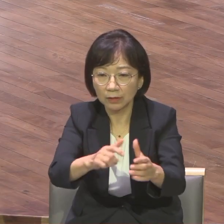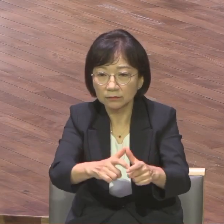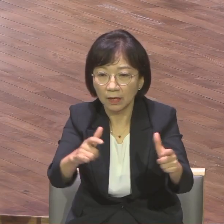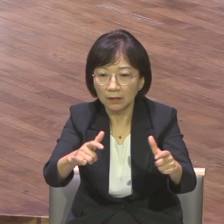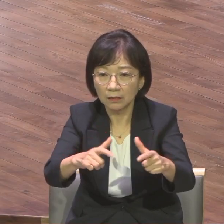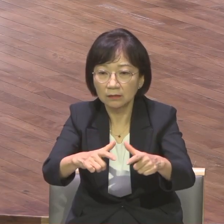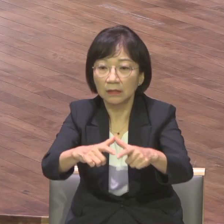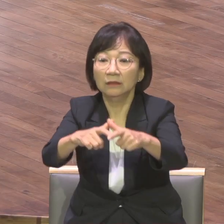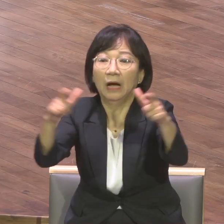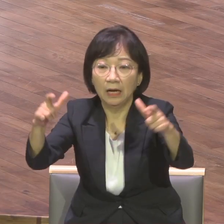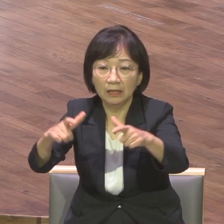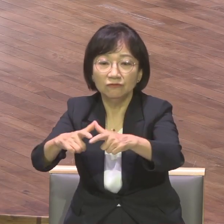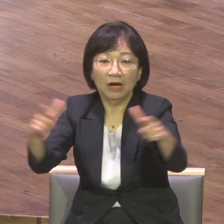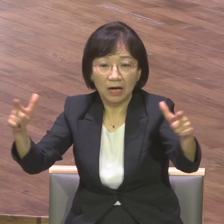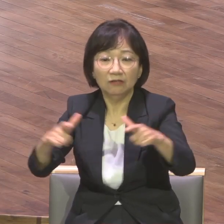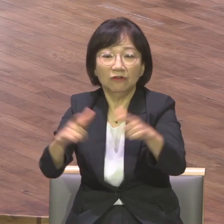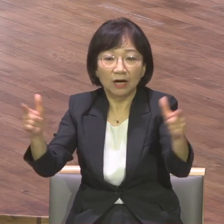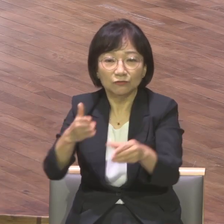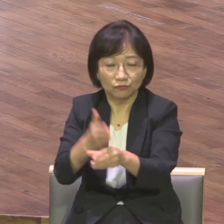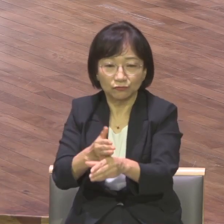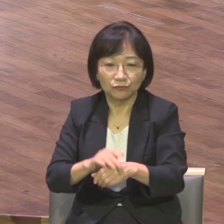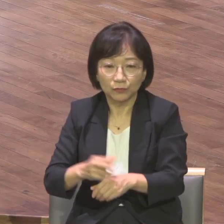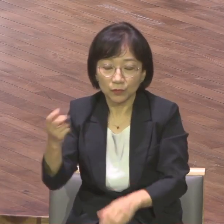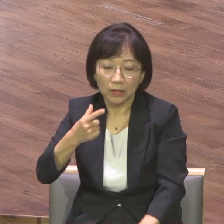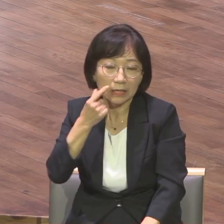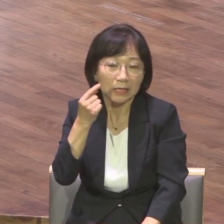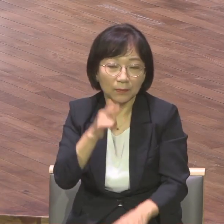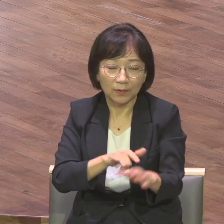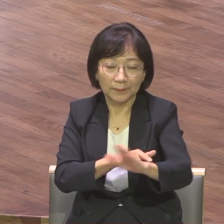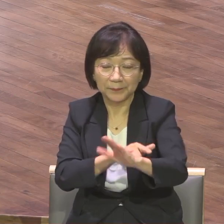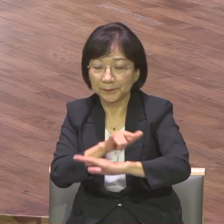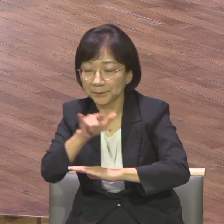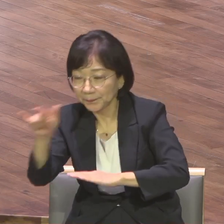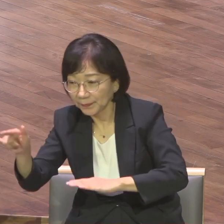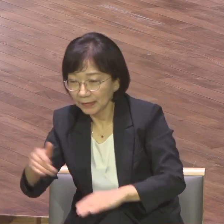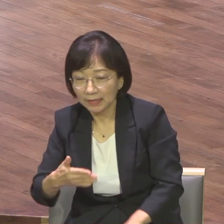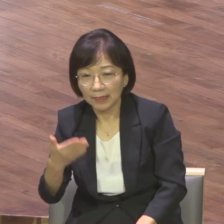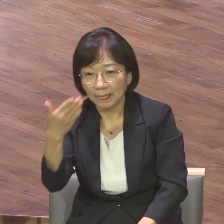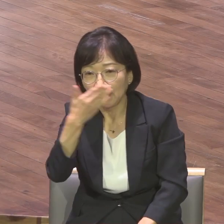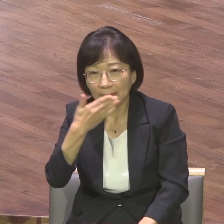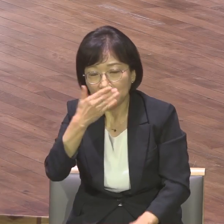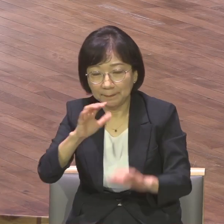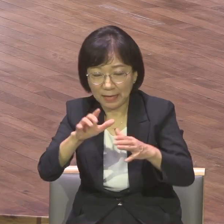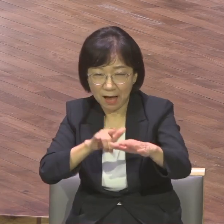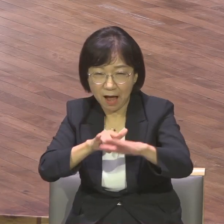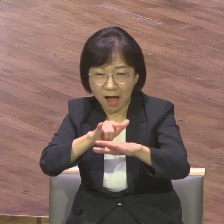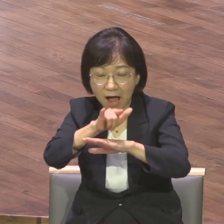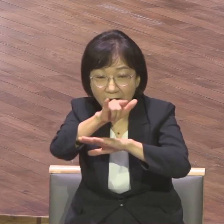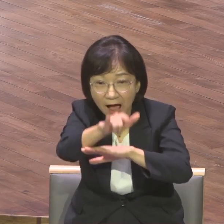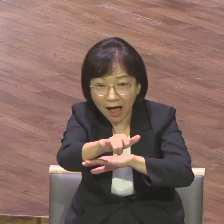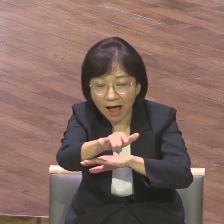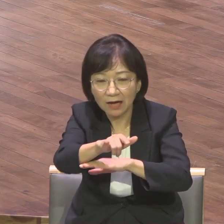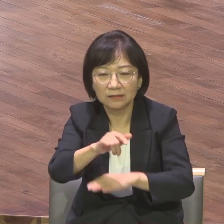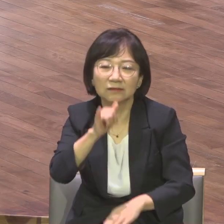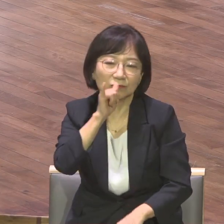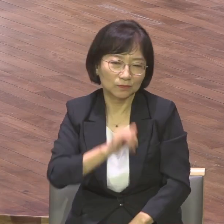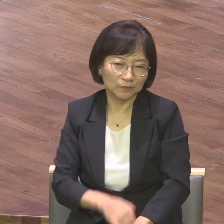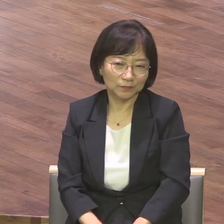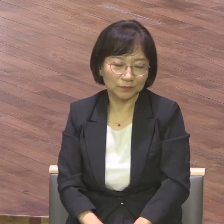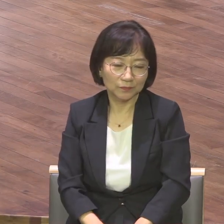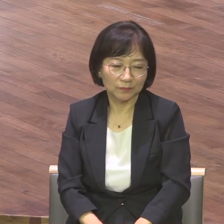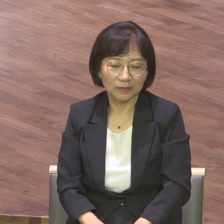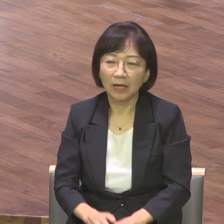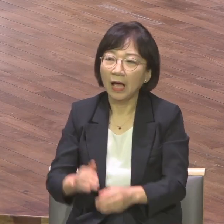퍼져있어요. 저 일본에 가도 저 필리핀 가도 여러분 그러더라고.